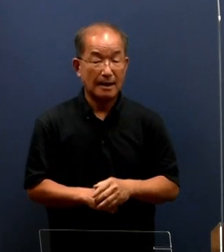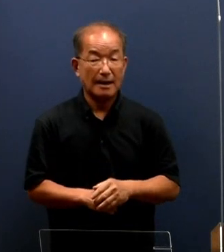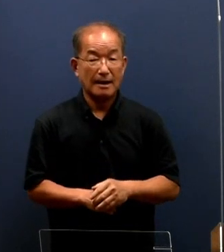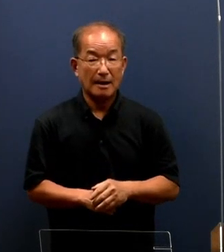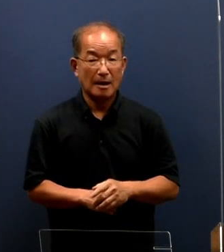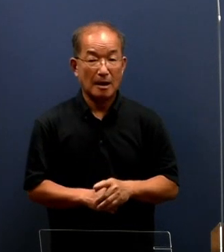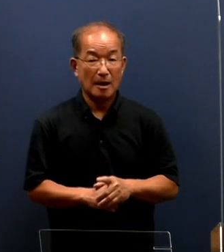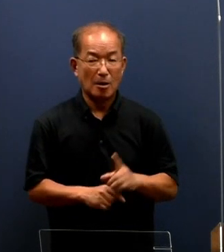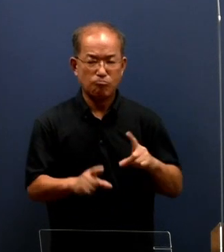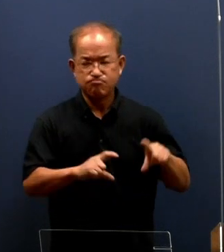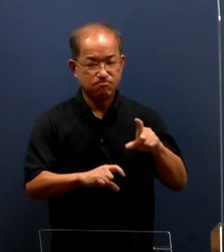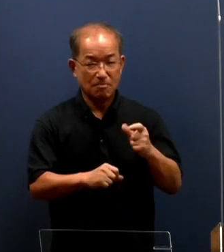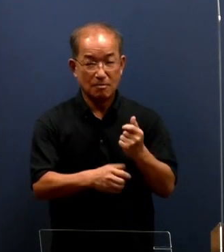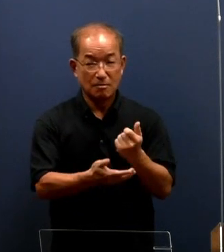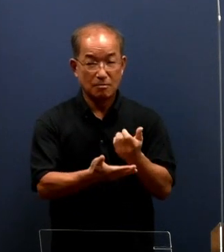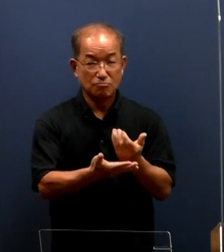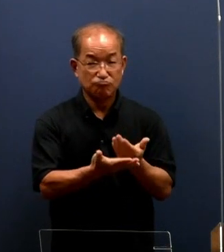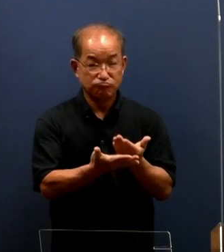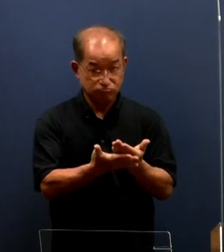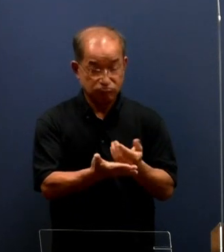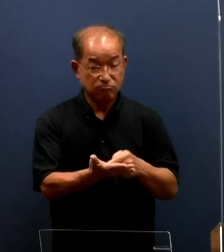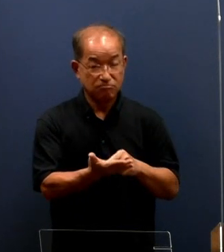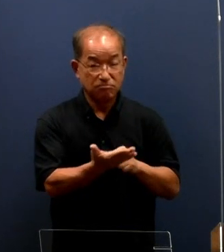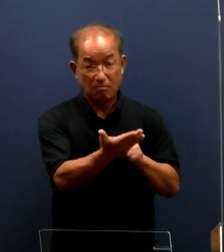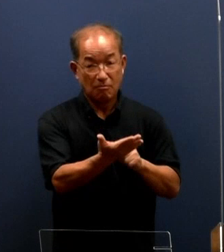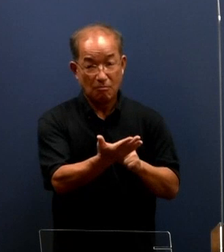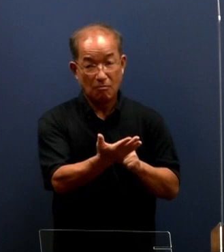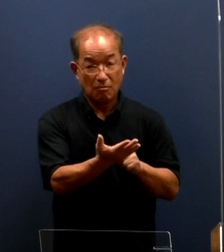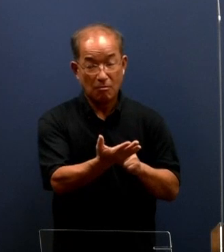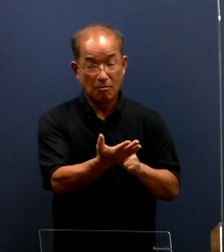より強い措置が取れるように